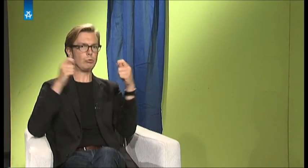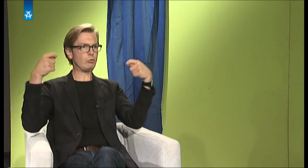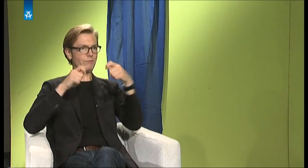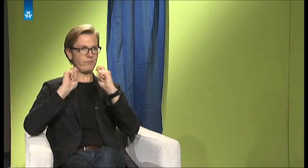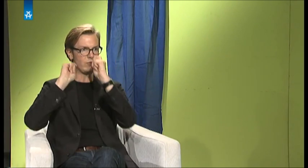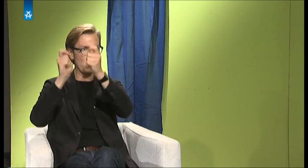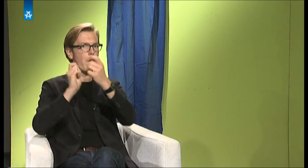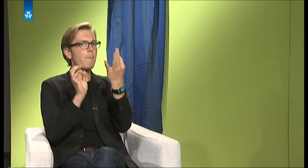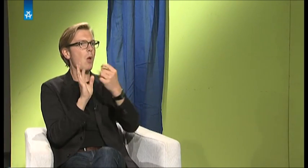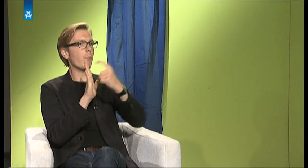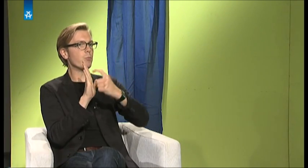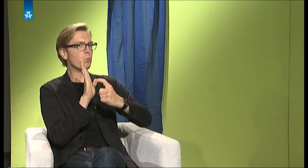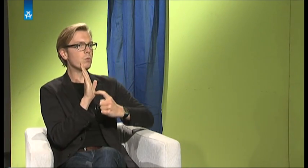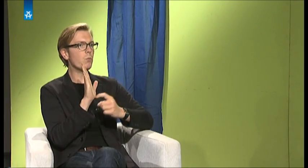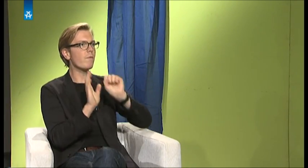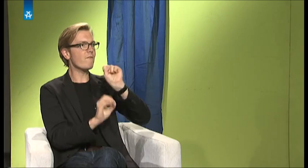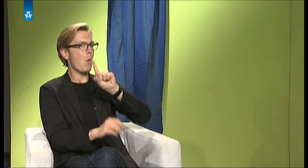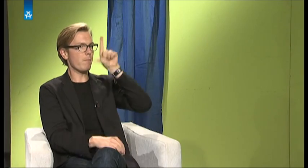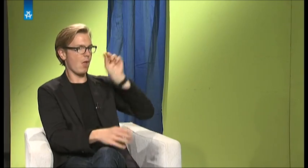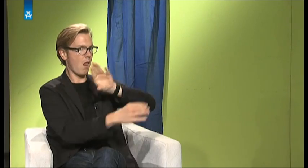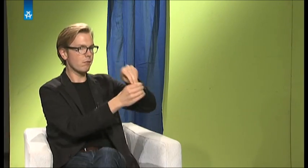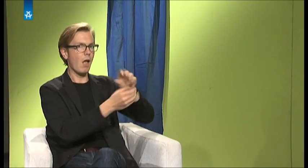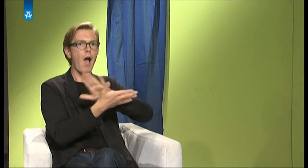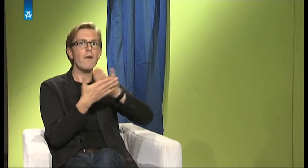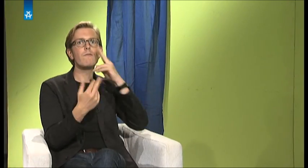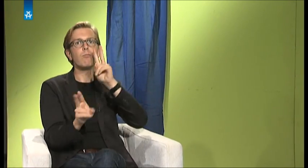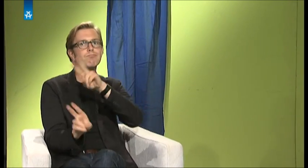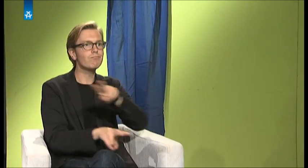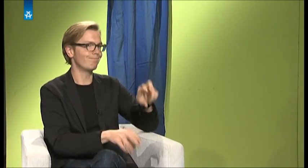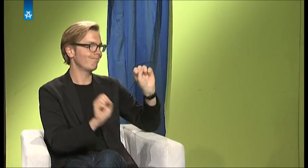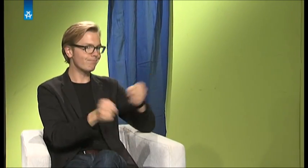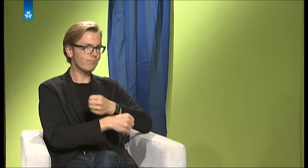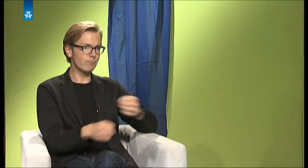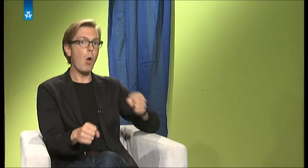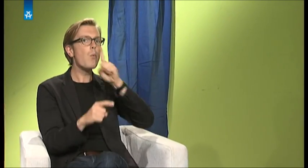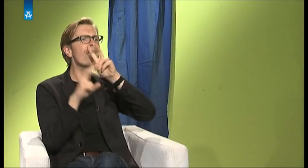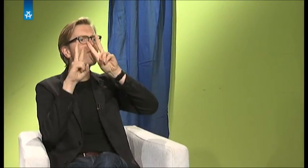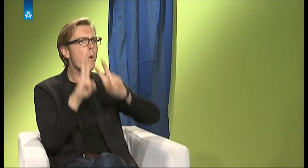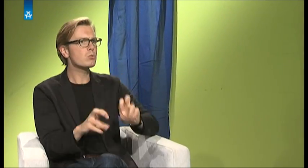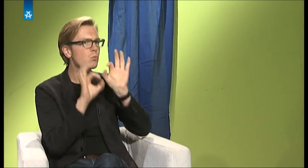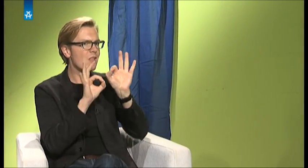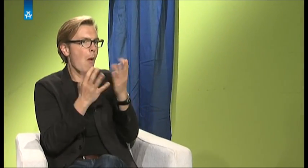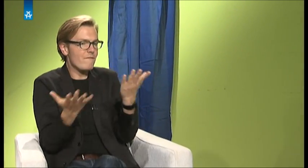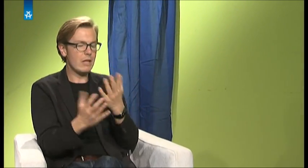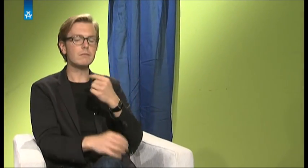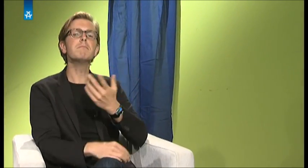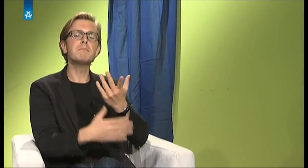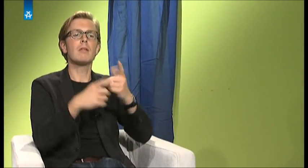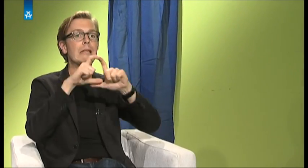Ja, vorher war es schon so, dass ich auch bestimmte Bedingungen erfüllen musste. Ich musste auch darlegen, warum ich unbedingt dahin möchte und auch in welchem